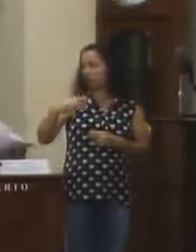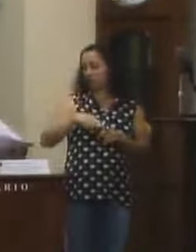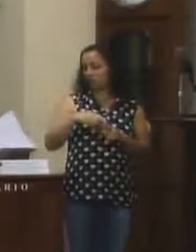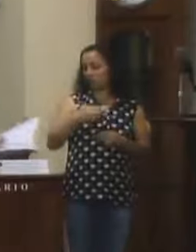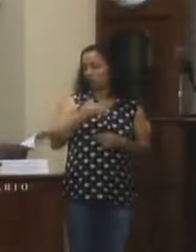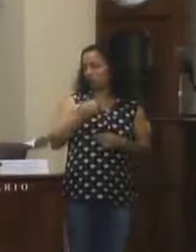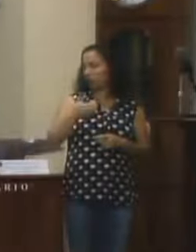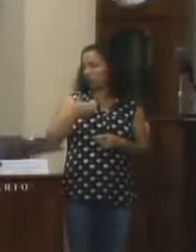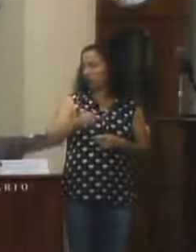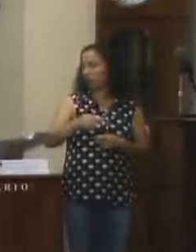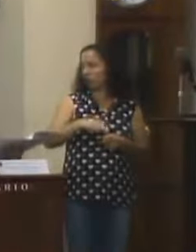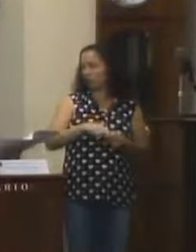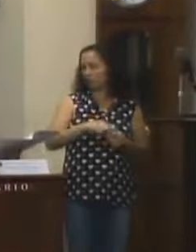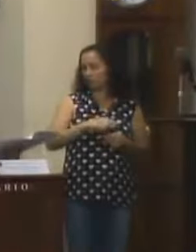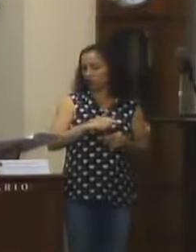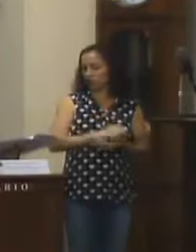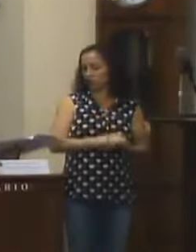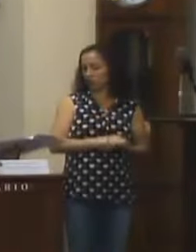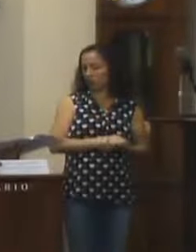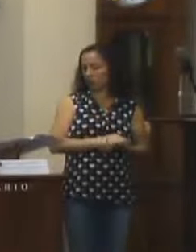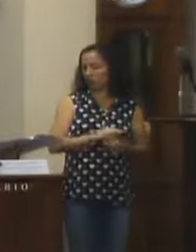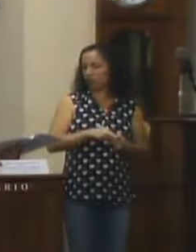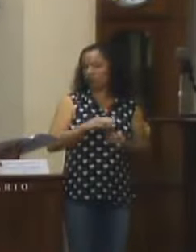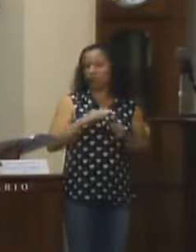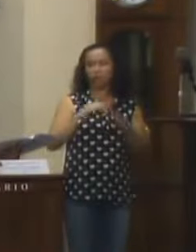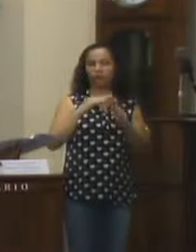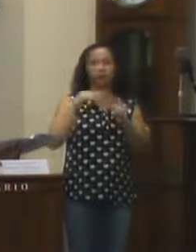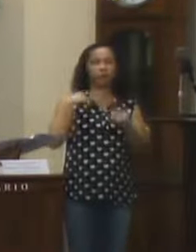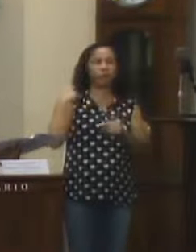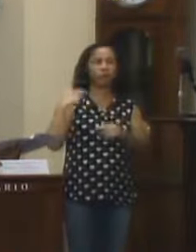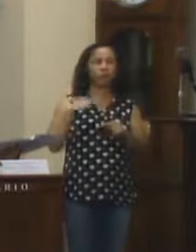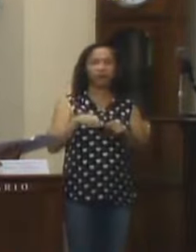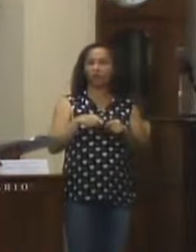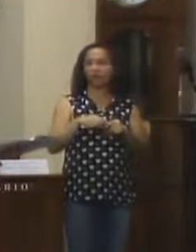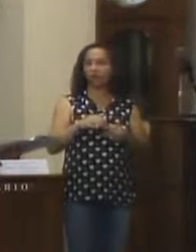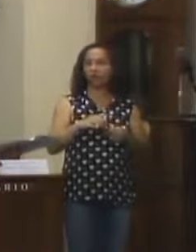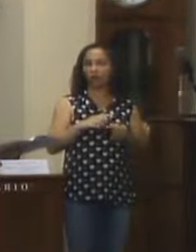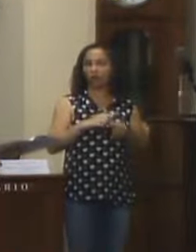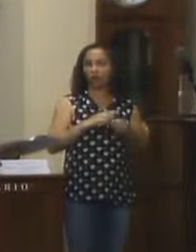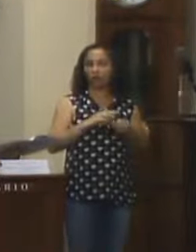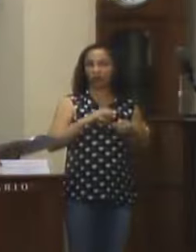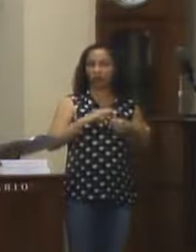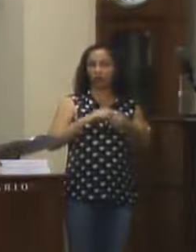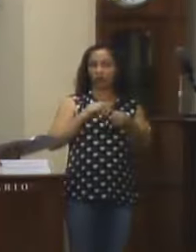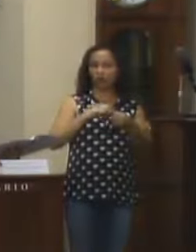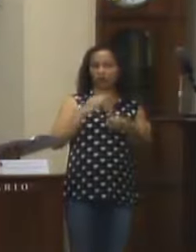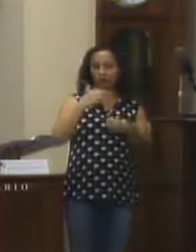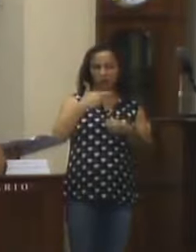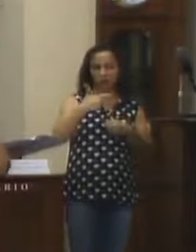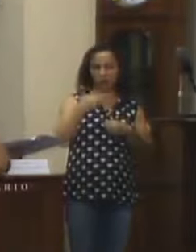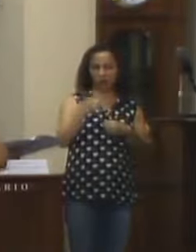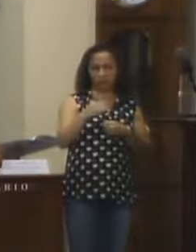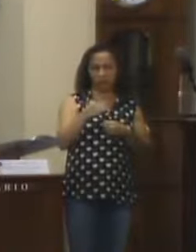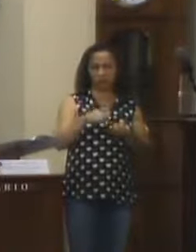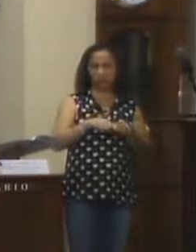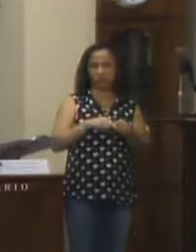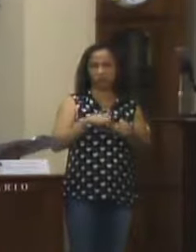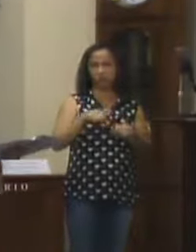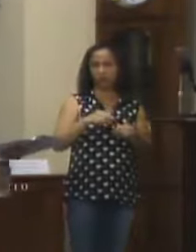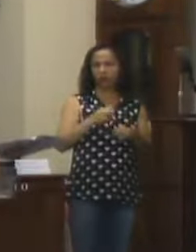outras providências. A Câmara Municipal de Valença resolve que o inciso 2 do artigo 11 da lei 2.993 de